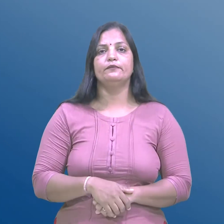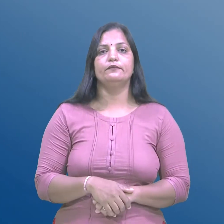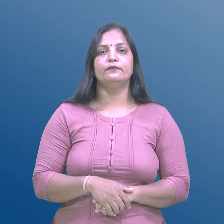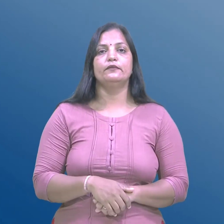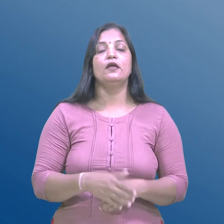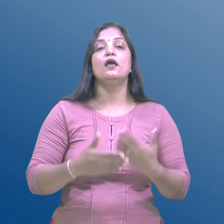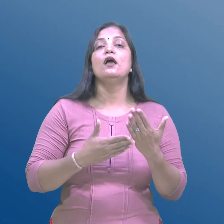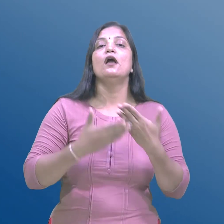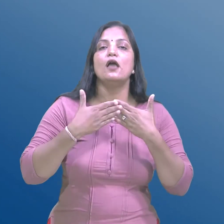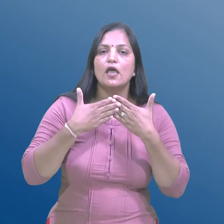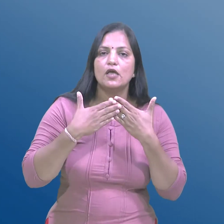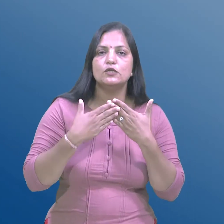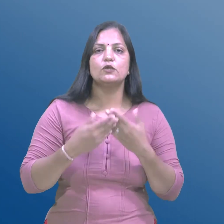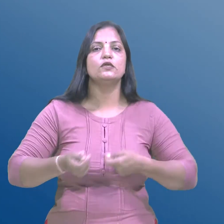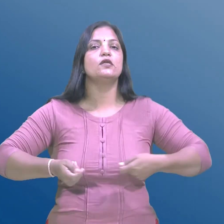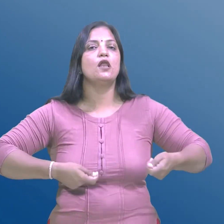શૈક્ષણિક અને વ્યાવસાયિક તાલીમ,